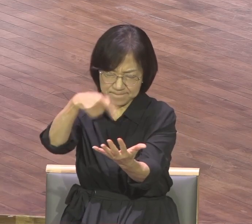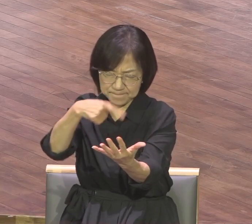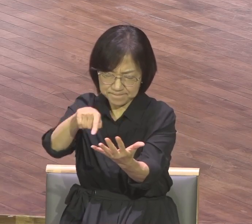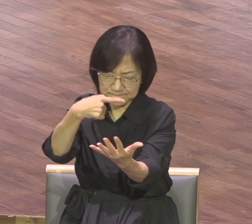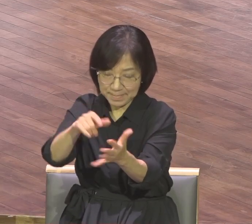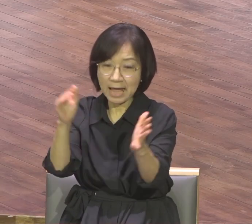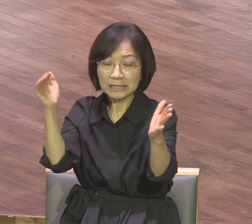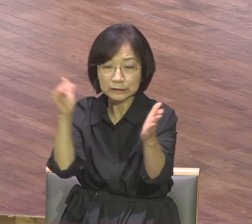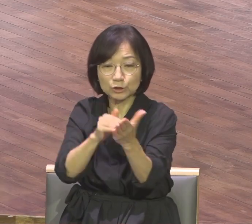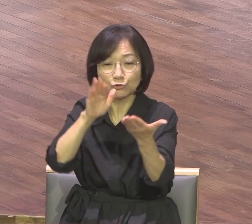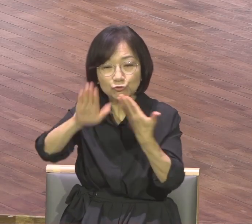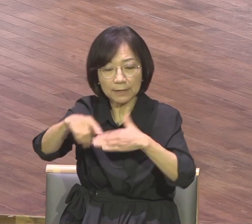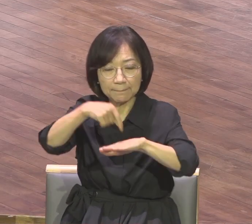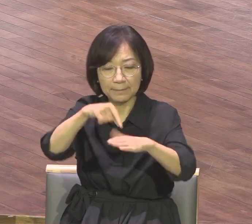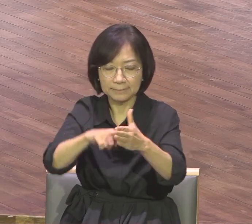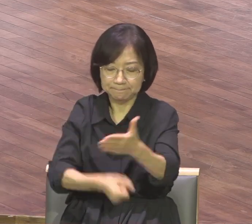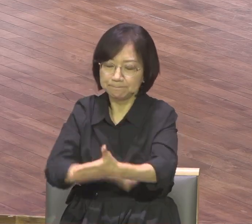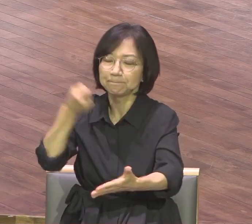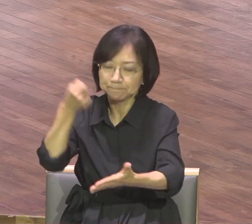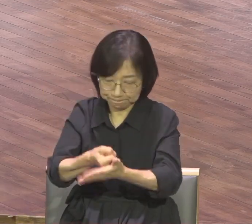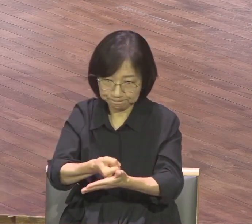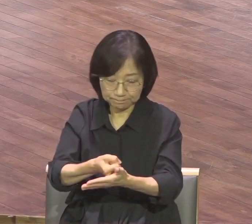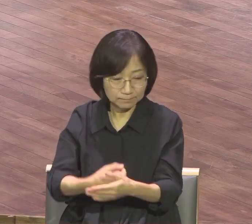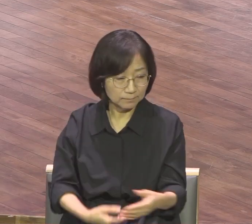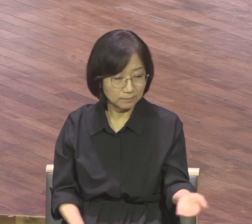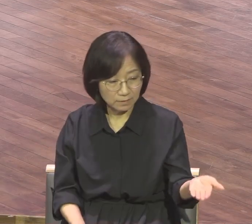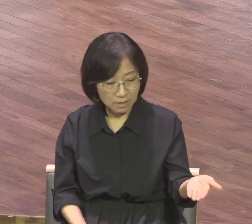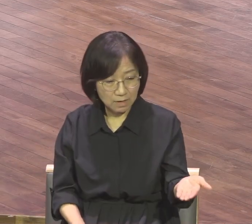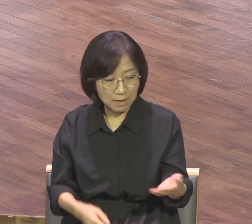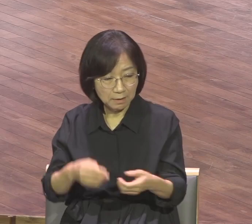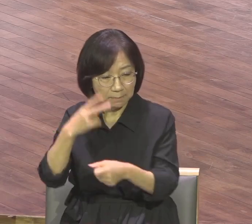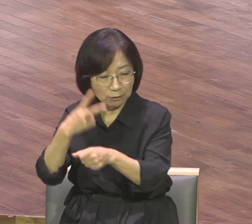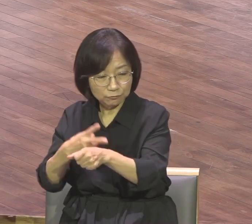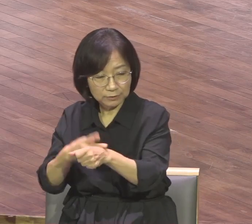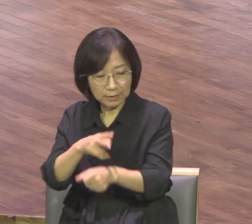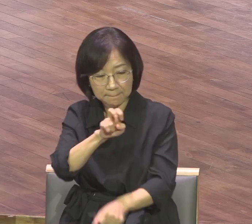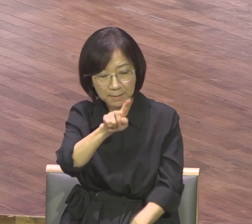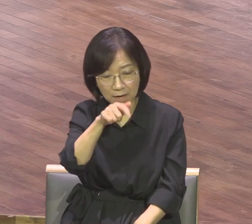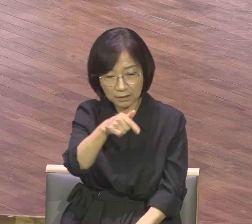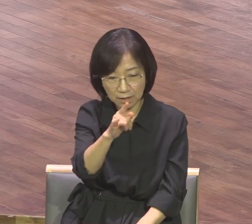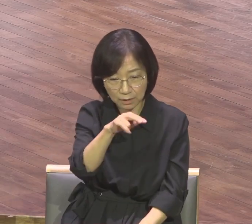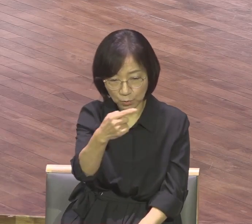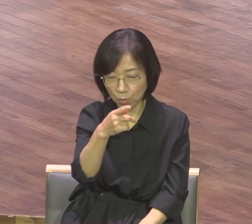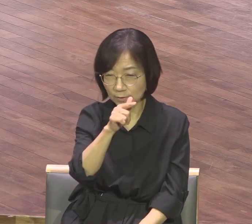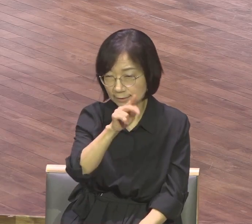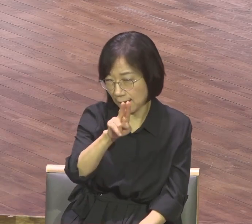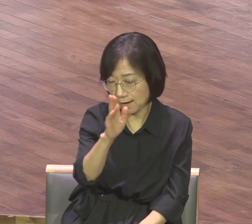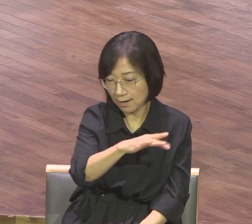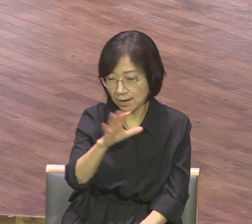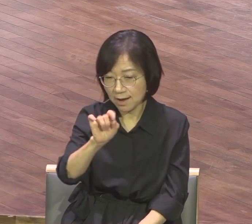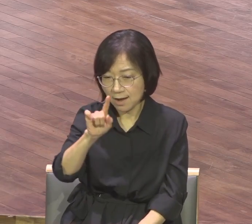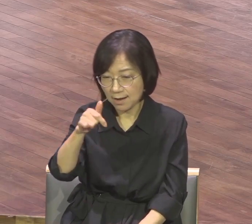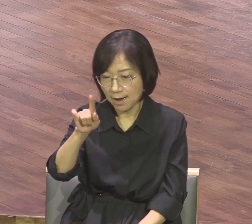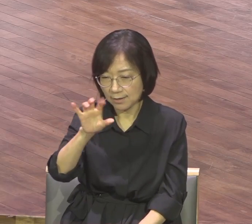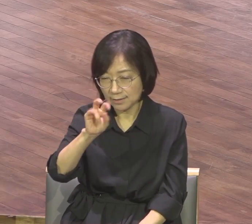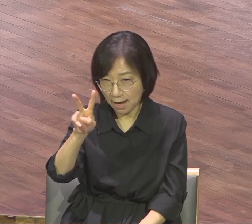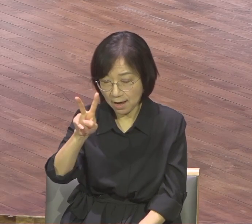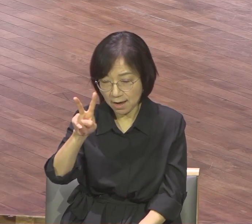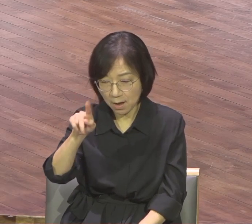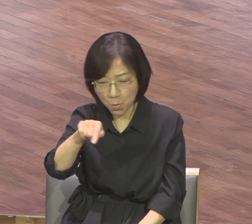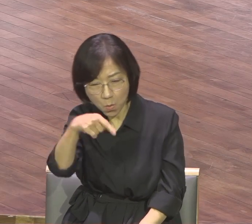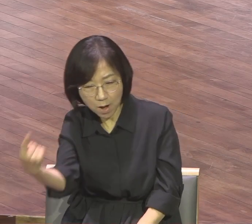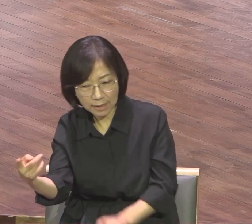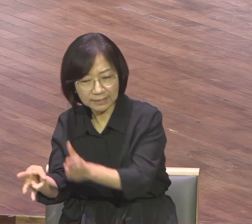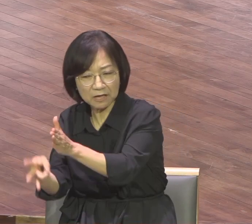합니다. 이 일이 있은 후에 바울이 마게도냐와 아가야를 거쳐 예루살렘에 가기로 작정하여